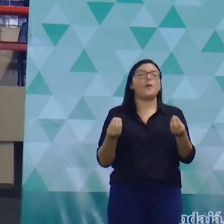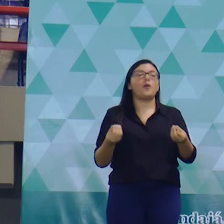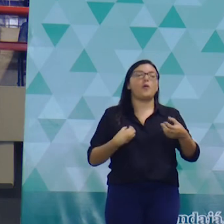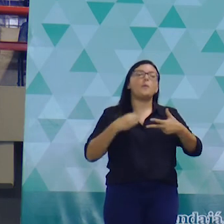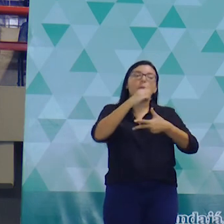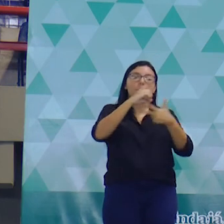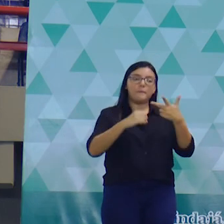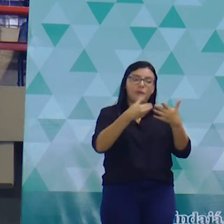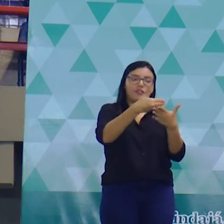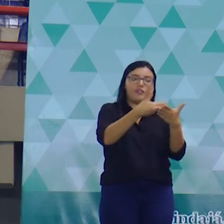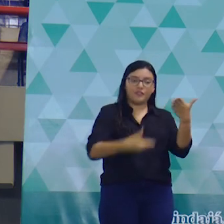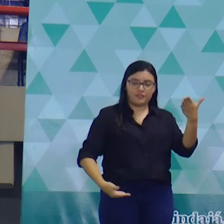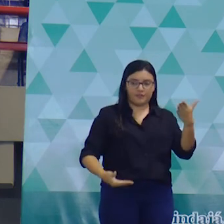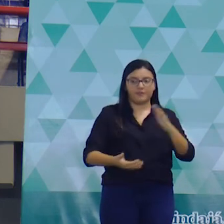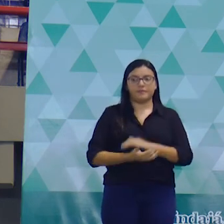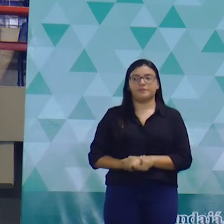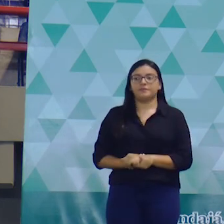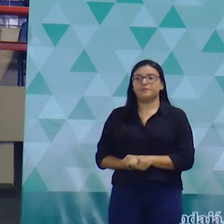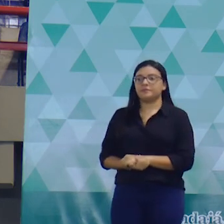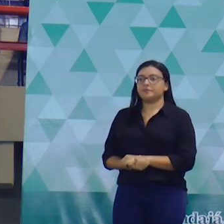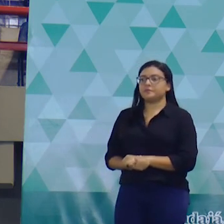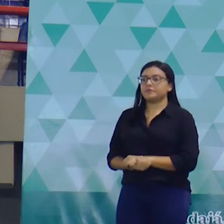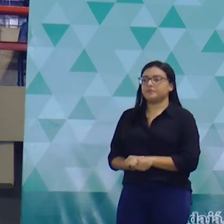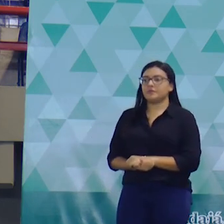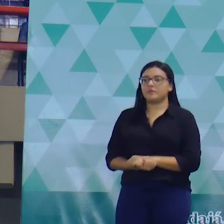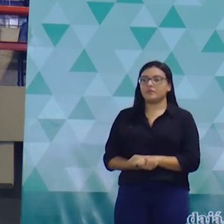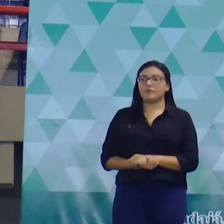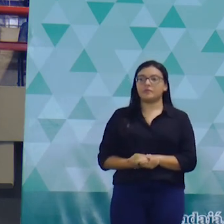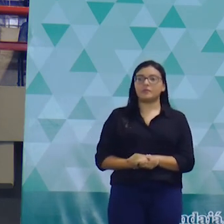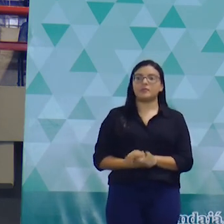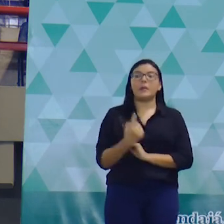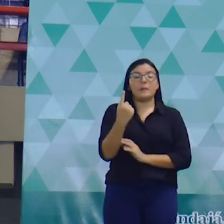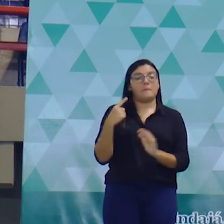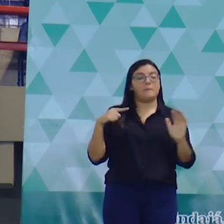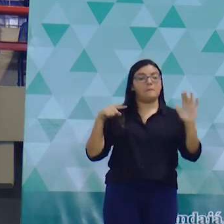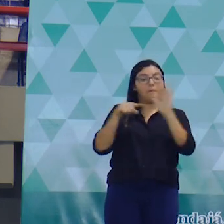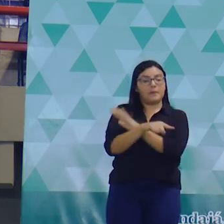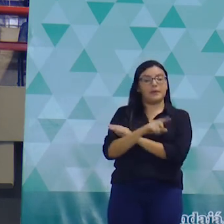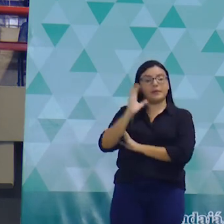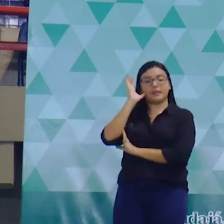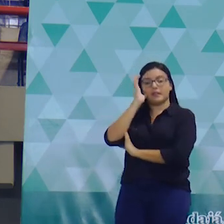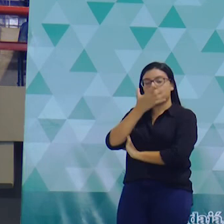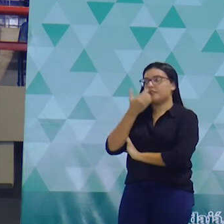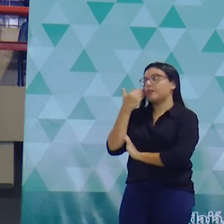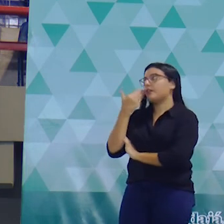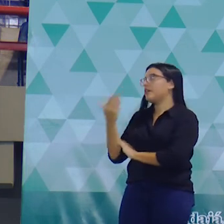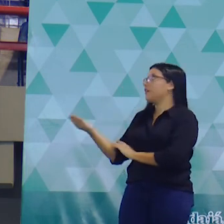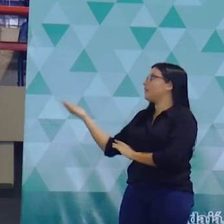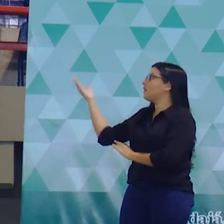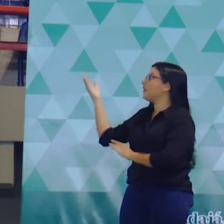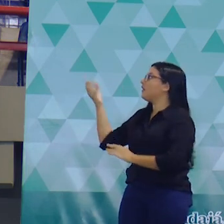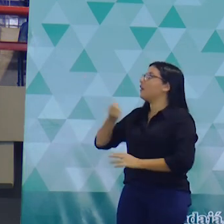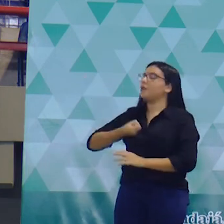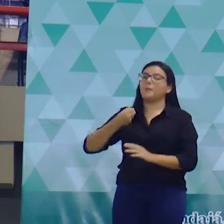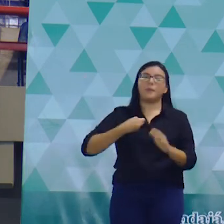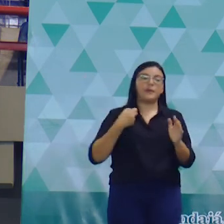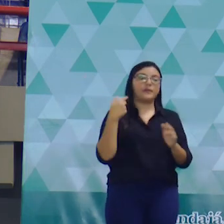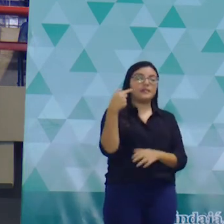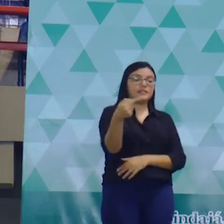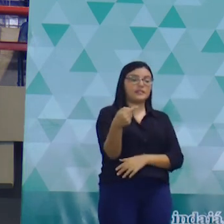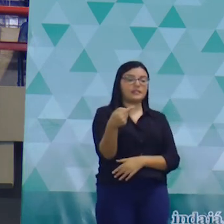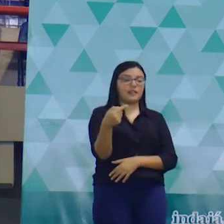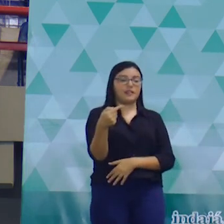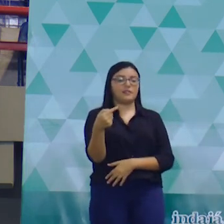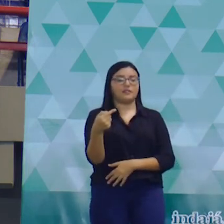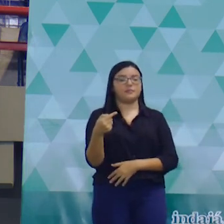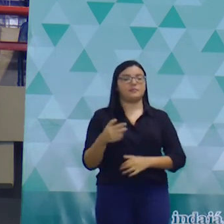a prova do Enem nesse assunto. Primeira questão que eu queria resolver com vocês, companheiros, é a questão 7, de